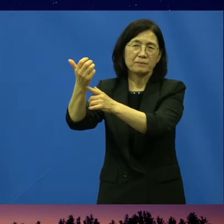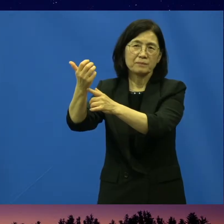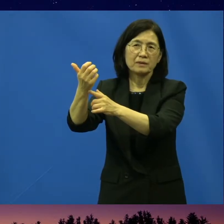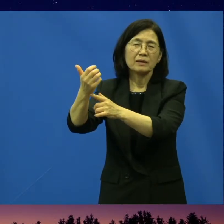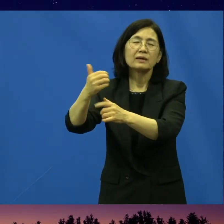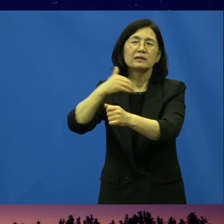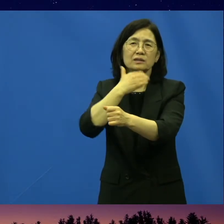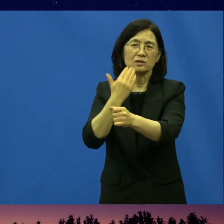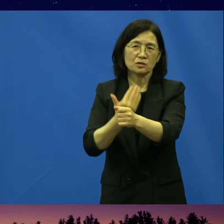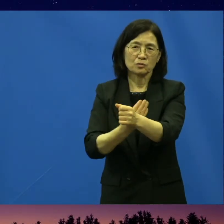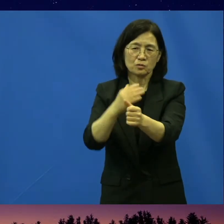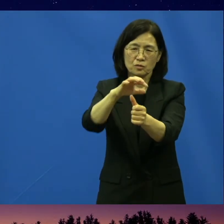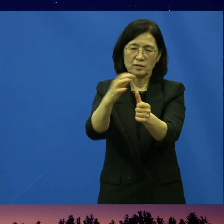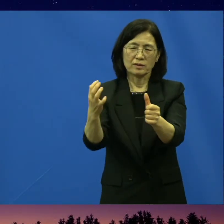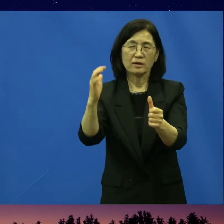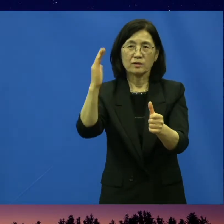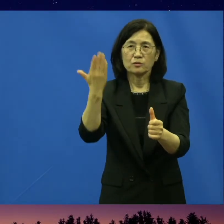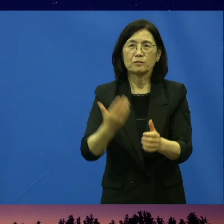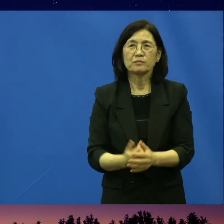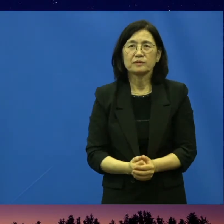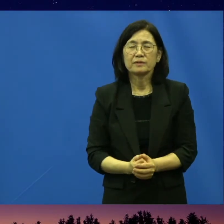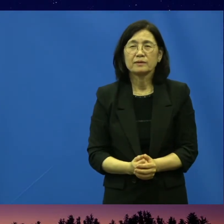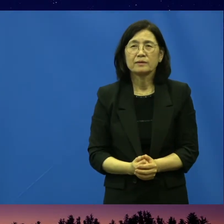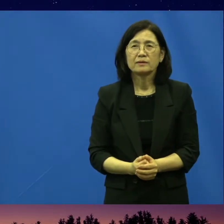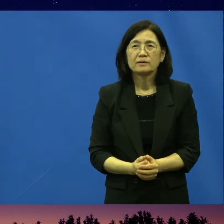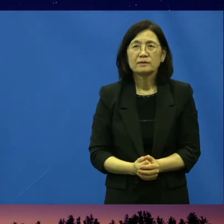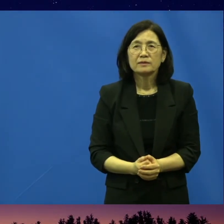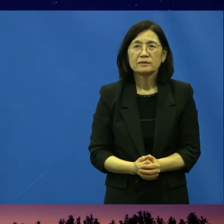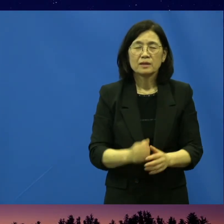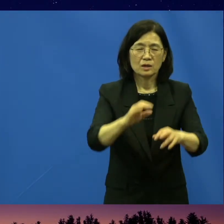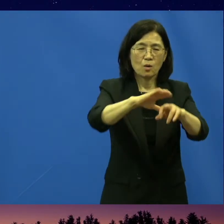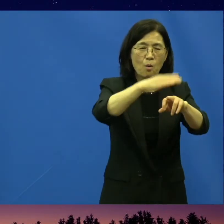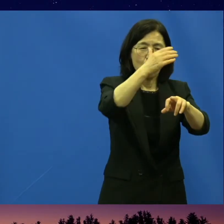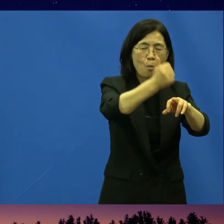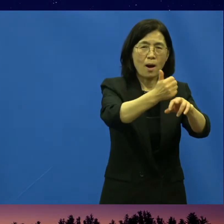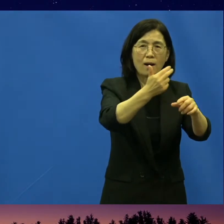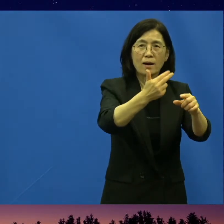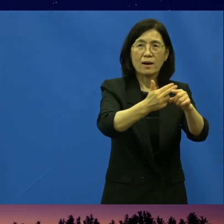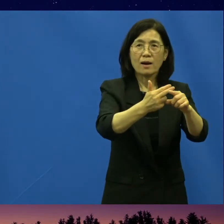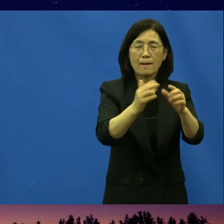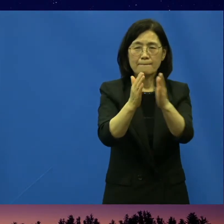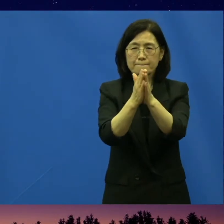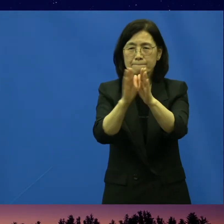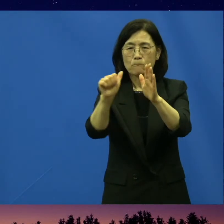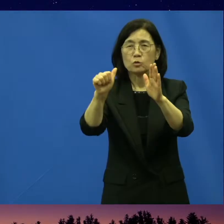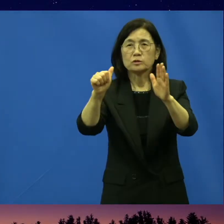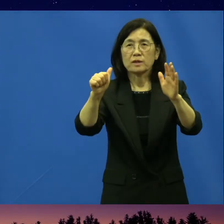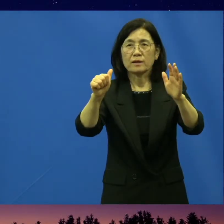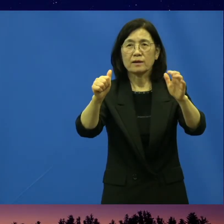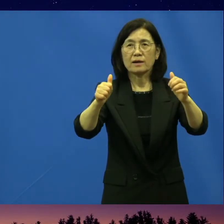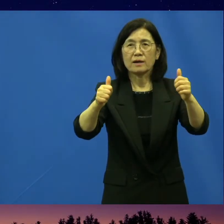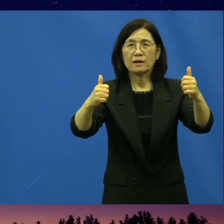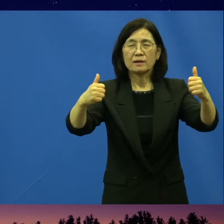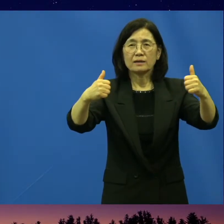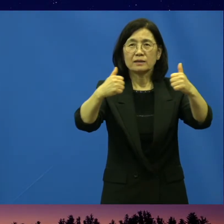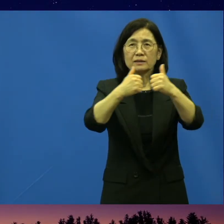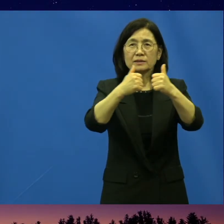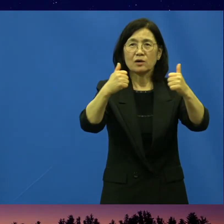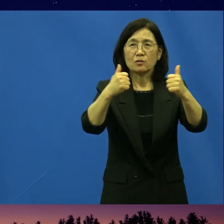모세와 바로의 담판에서 하나님이 모세의 손을 들어주시고 왜? 이스라엘을 통한 하나님의 뜻이 분명하기 때문에